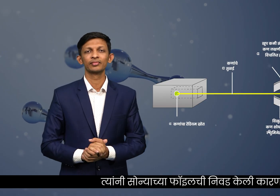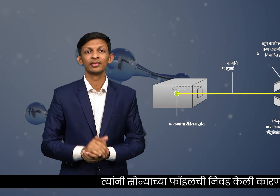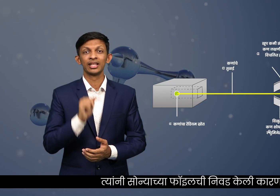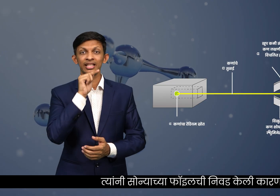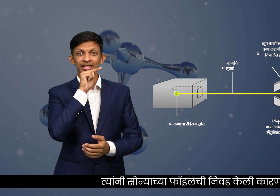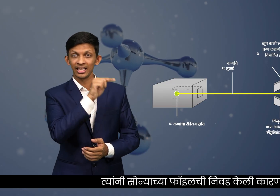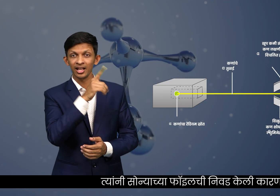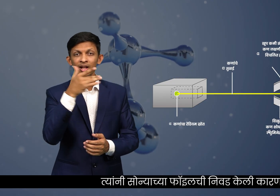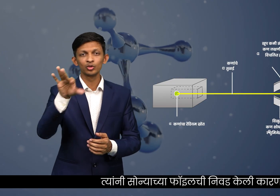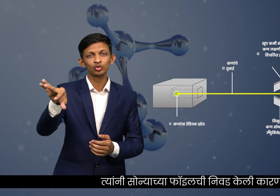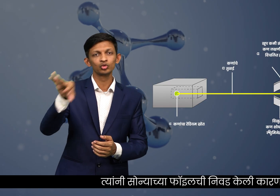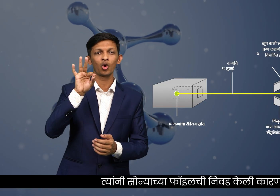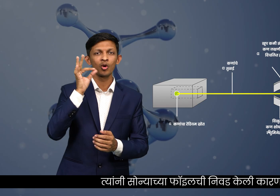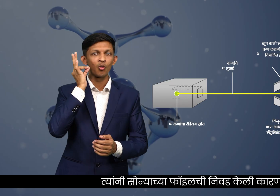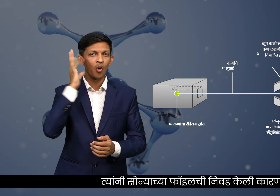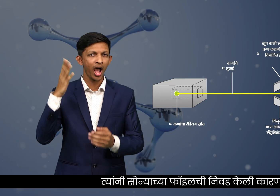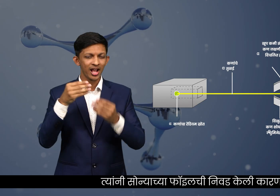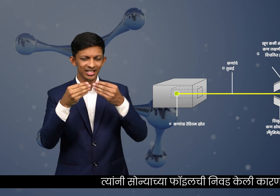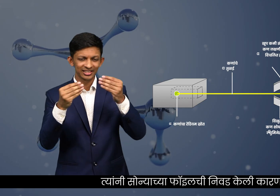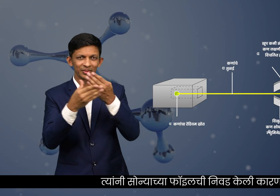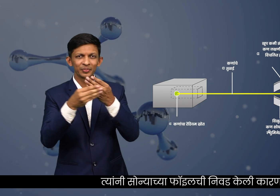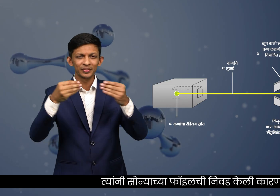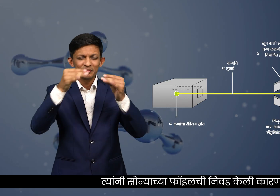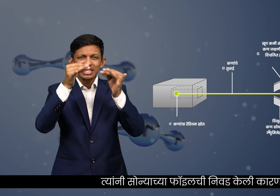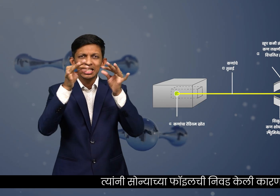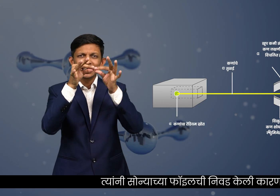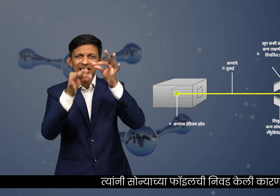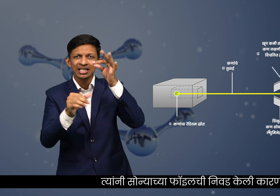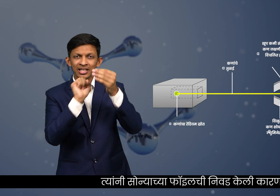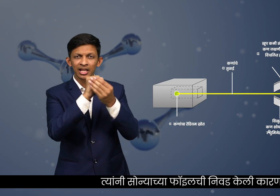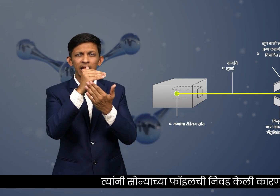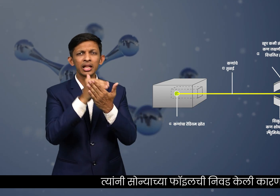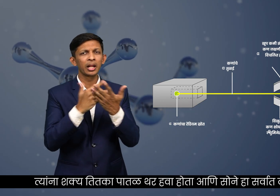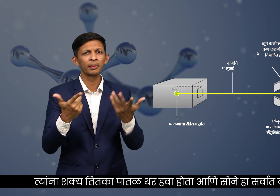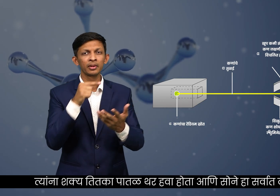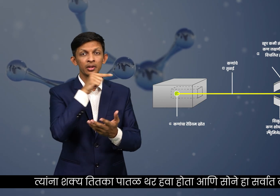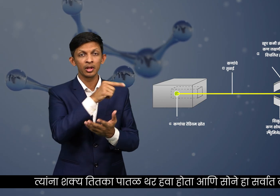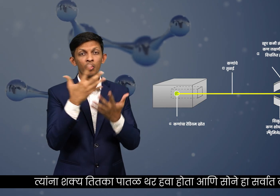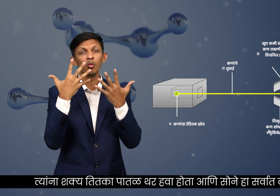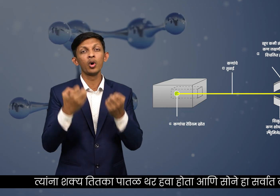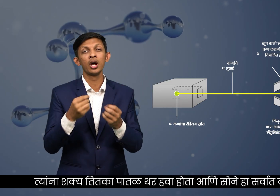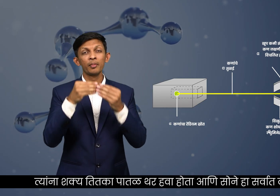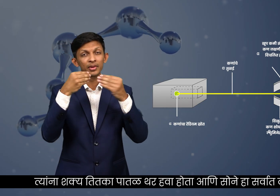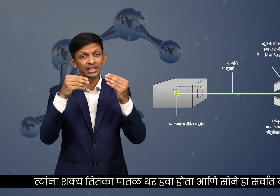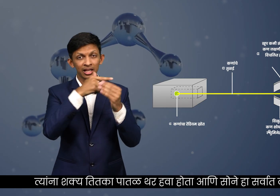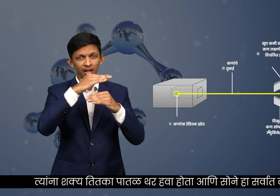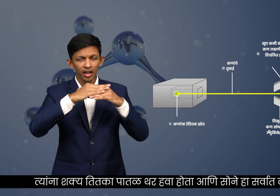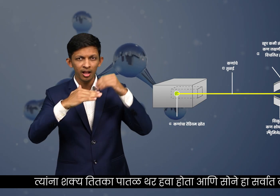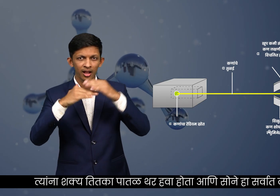त्यांनी सोन्याचे फाईल्स निवड केली कारण त्यांना शक्य तितका पातळ